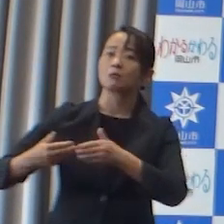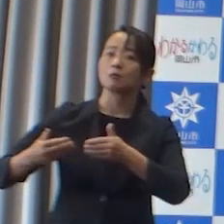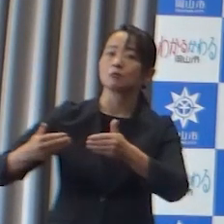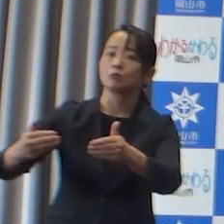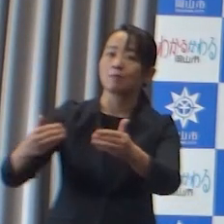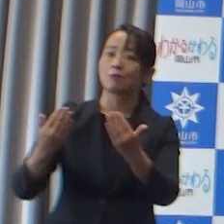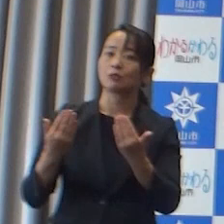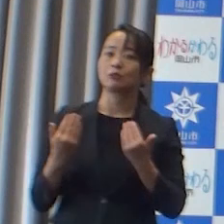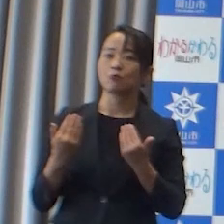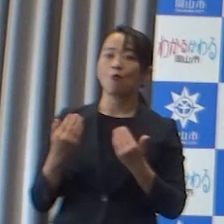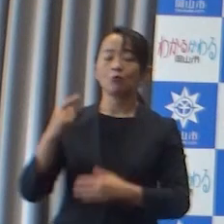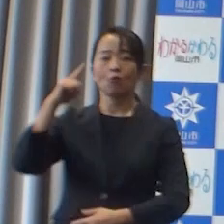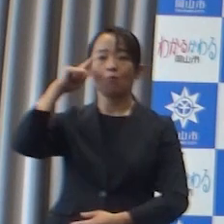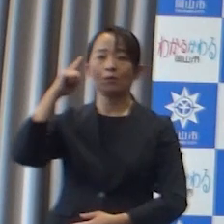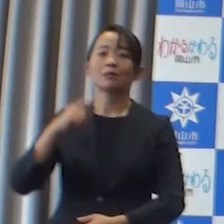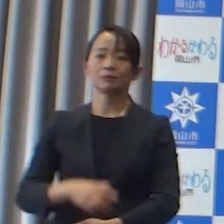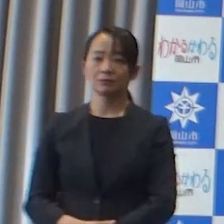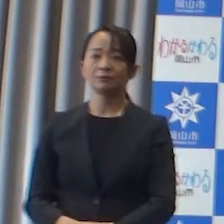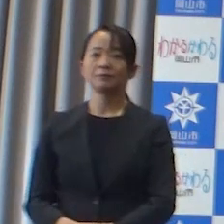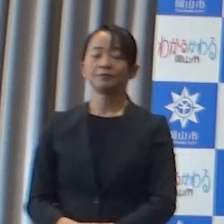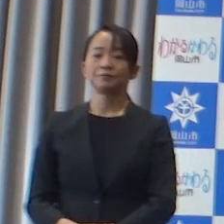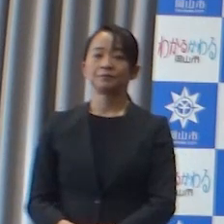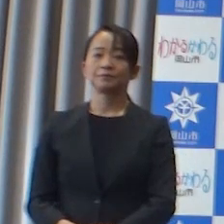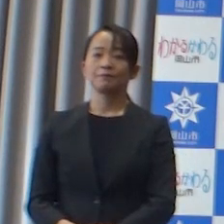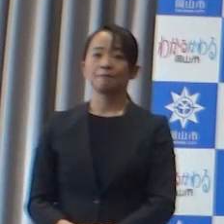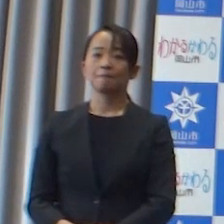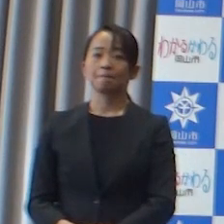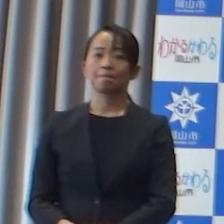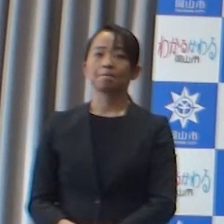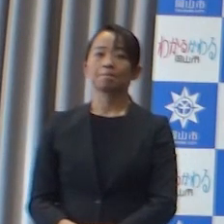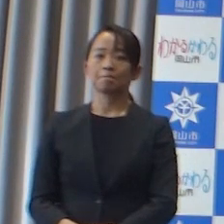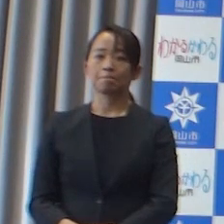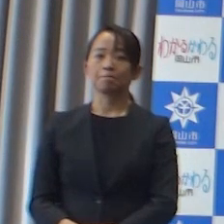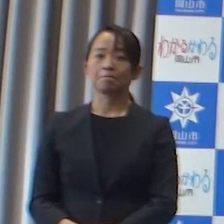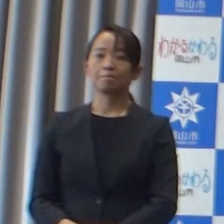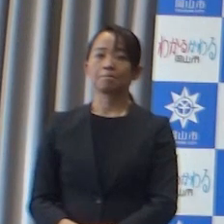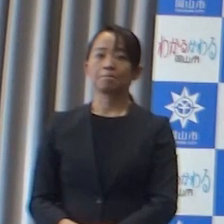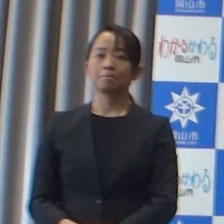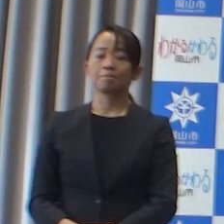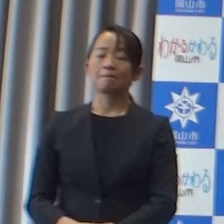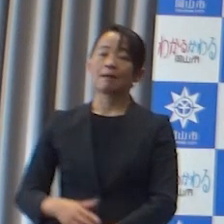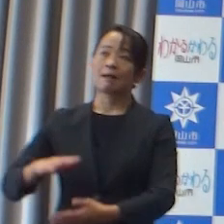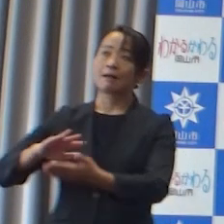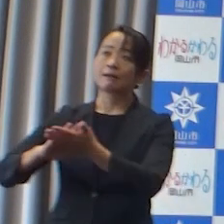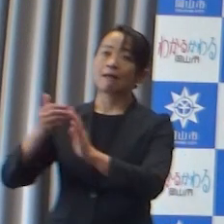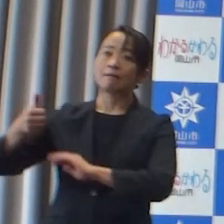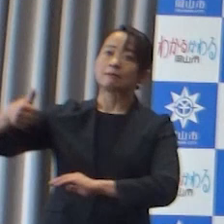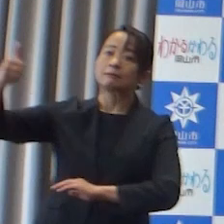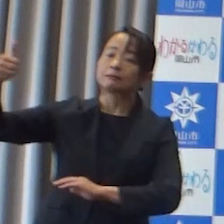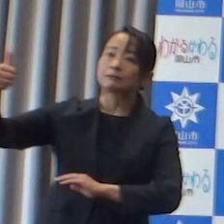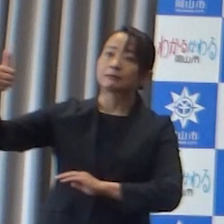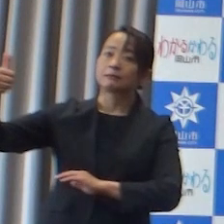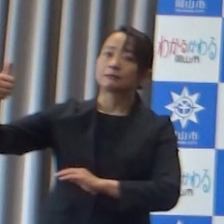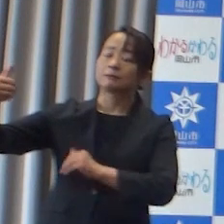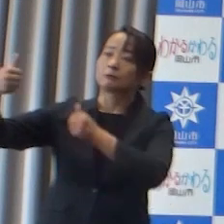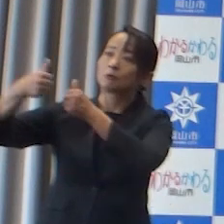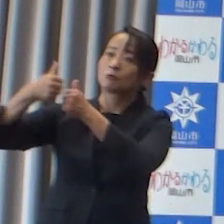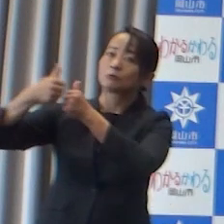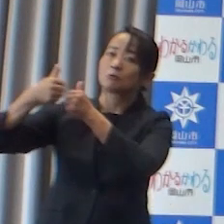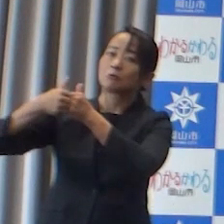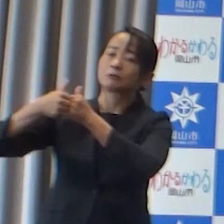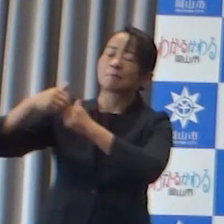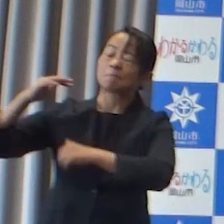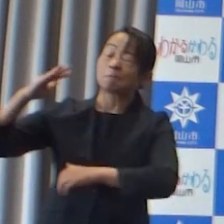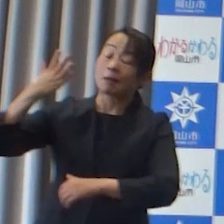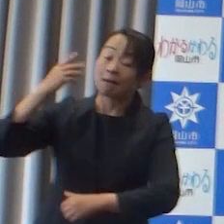と思っております。そういう面でなかなか知事とは話が今できない状